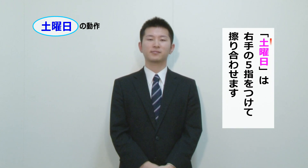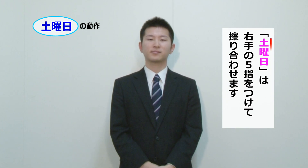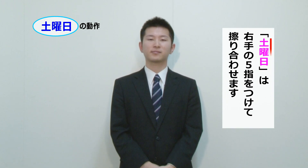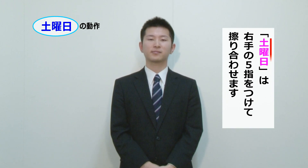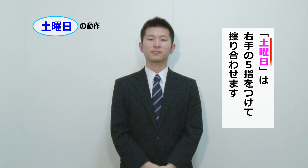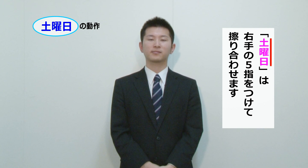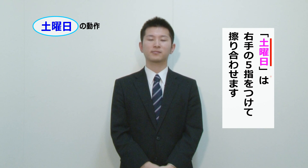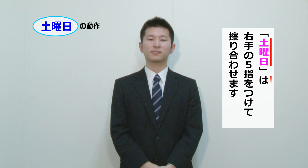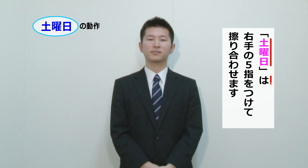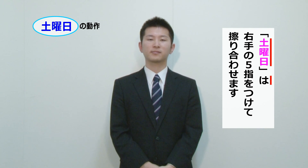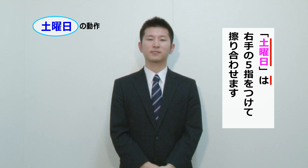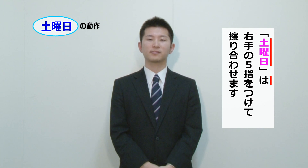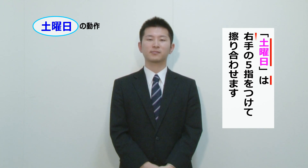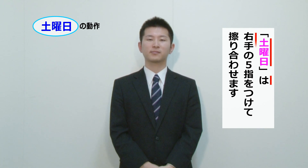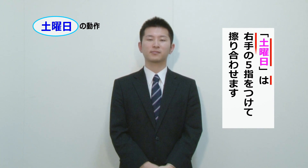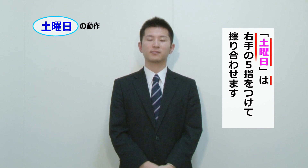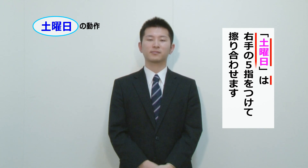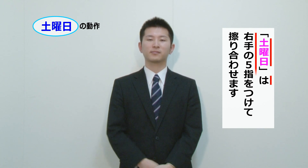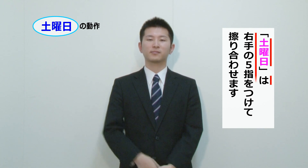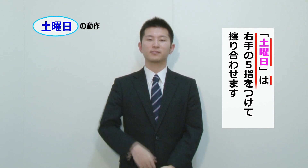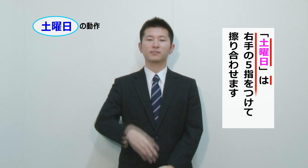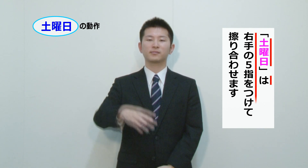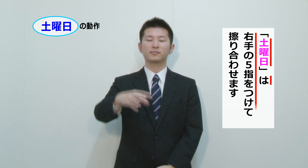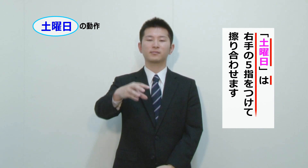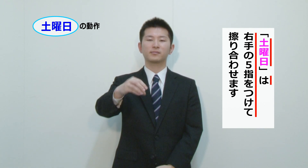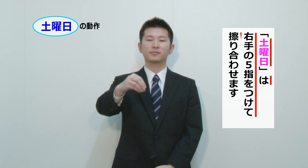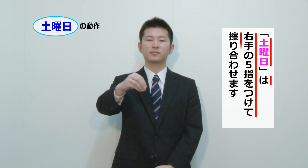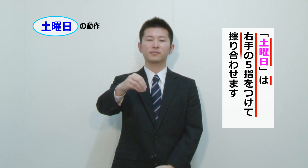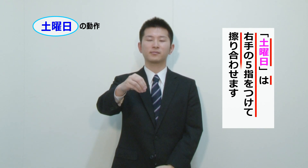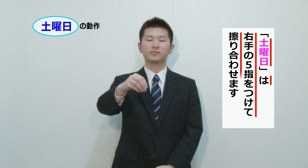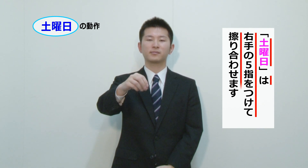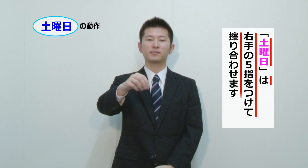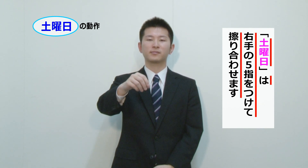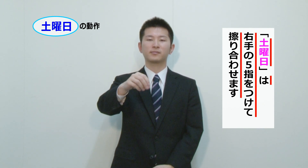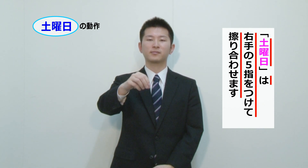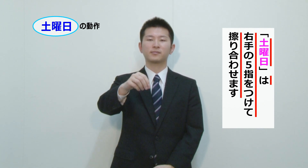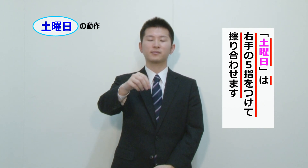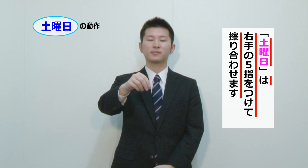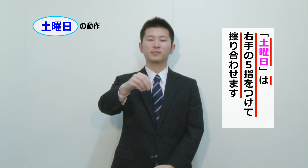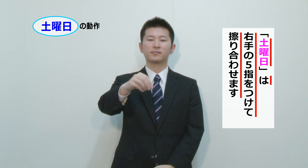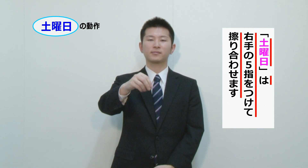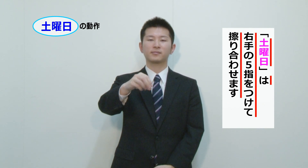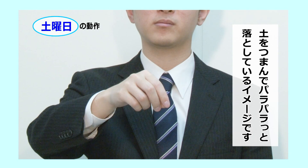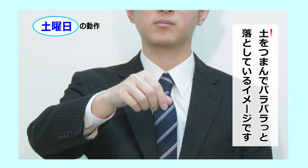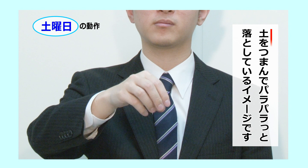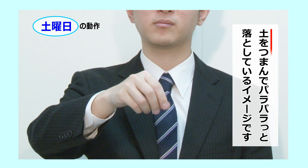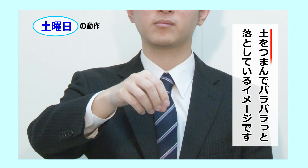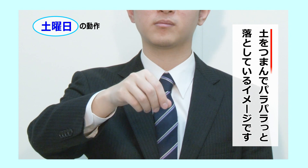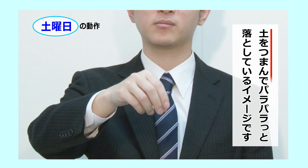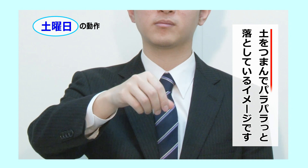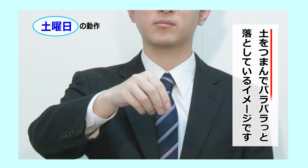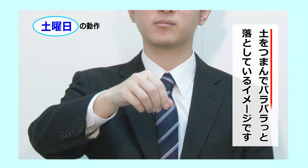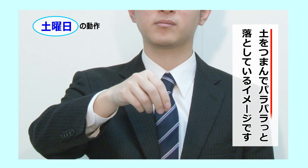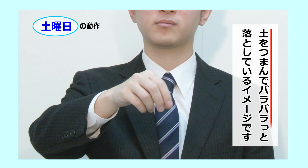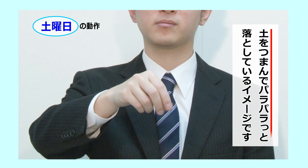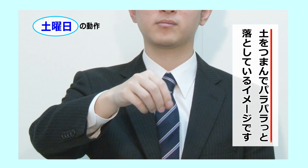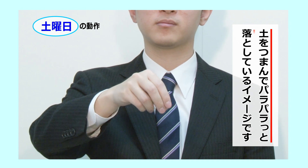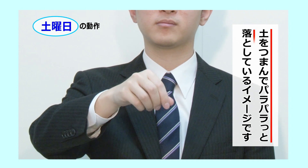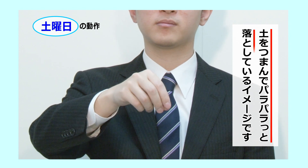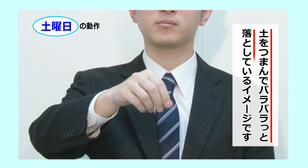土曜日は右手の腰をつけてすり合わせます。土をつまんでパラパラっと落とし